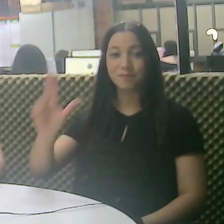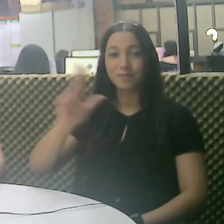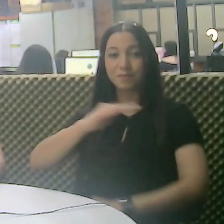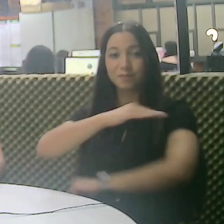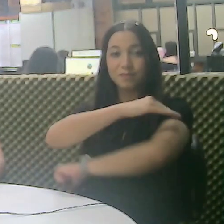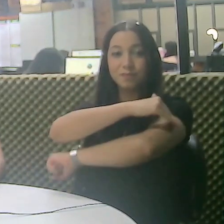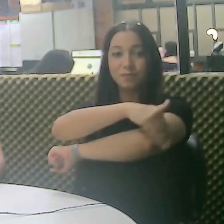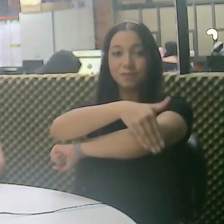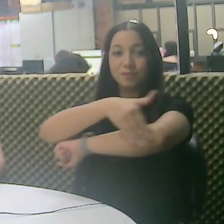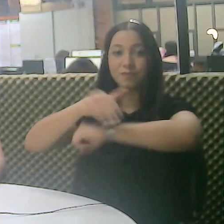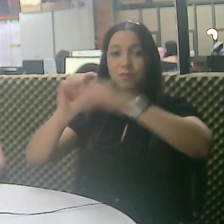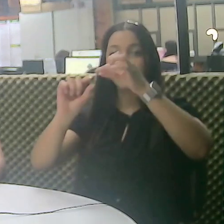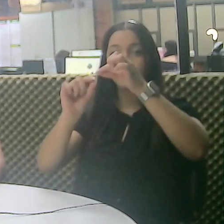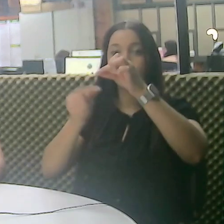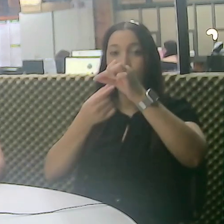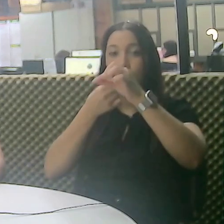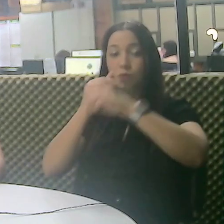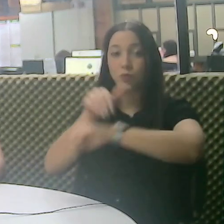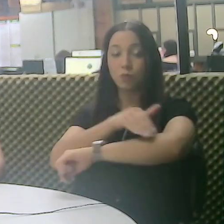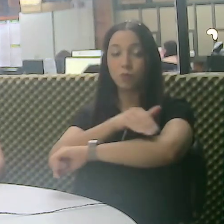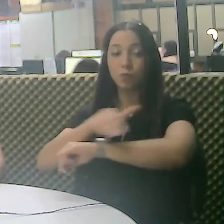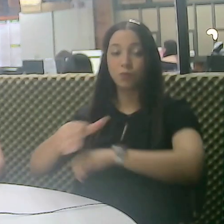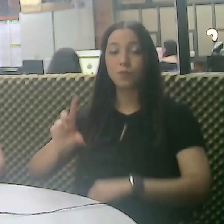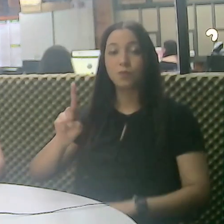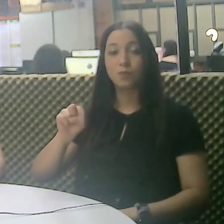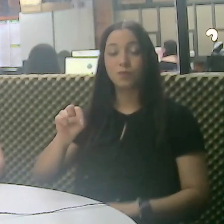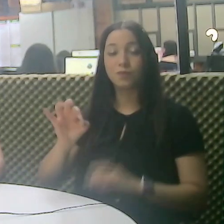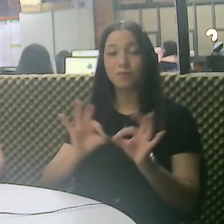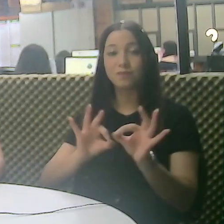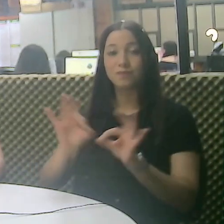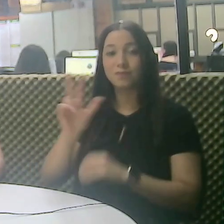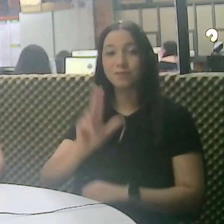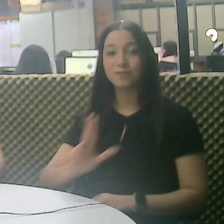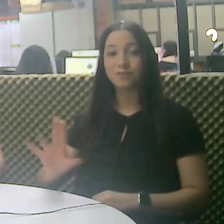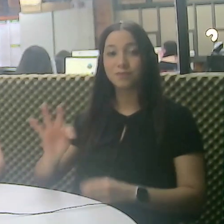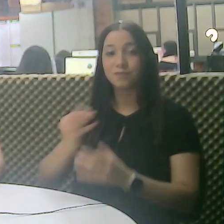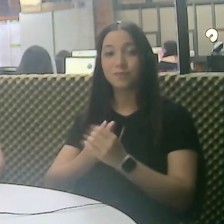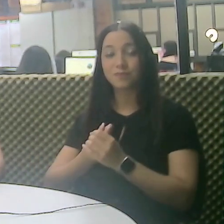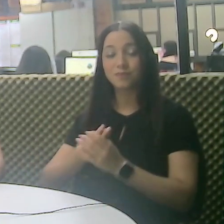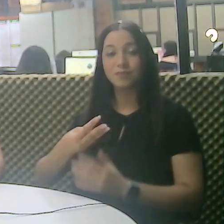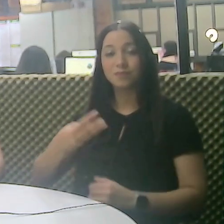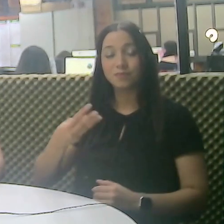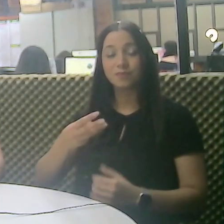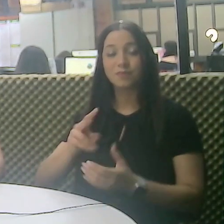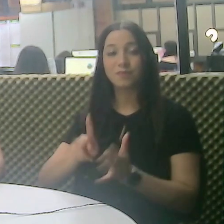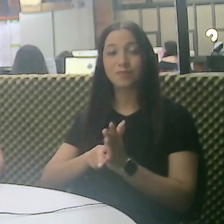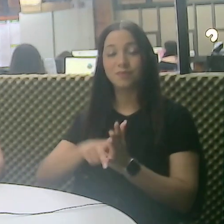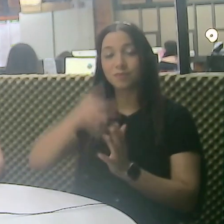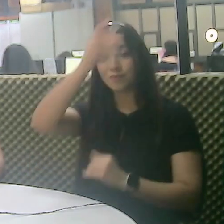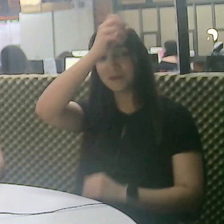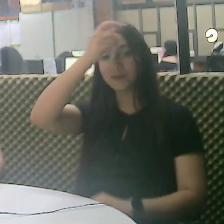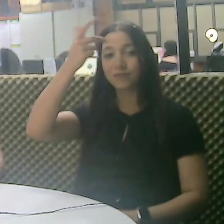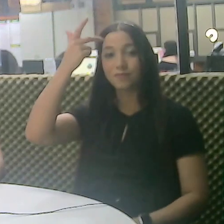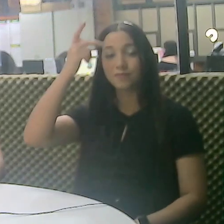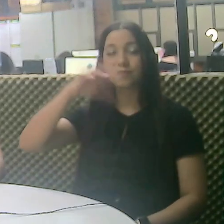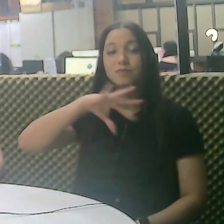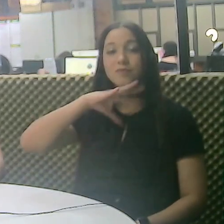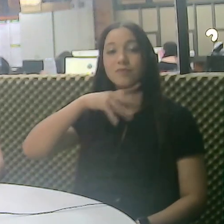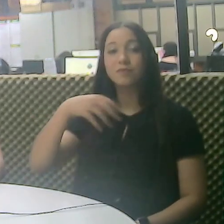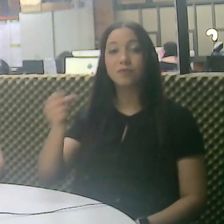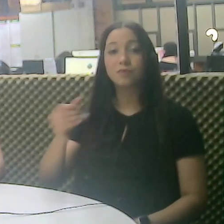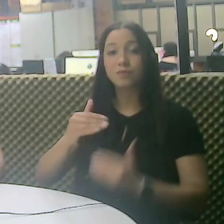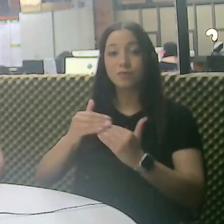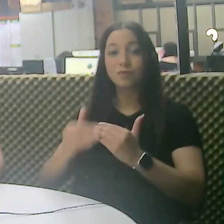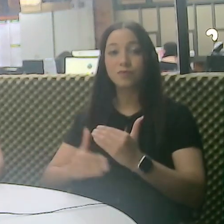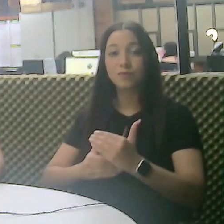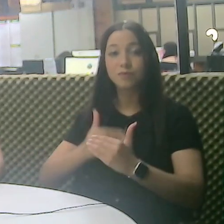com a Avenida dos Vinhedos. O viaduto faz parte do programa Uberlândia Integrada, lançado pelo prefeito Odelmo Leão, e a próxima etapa, por